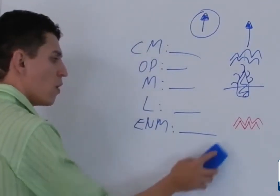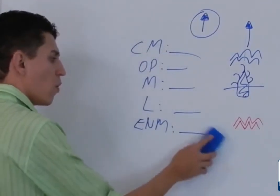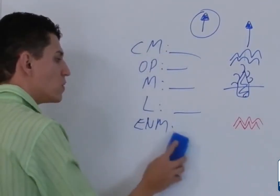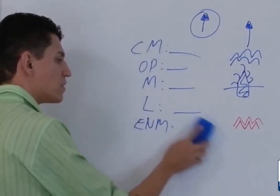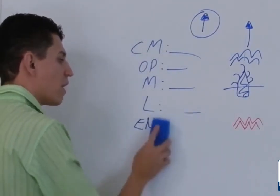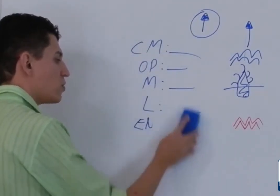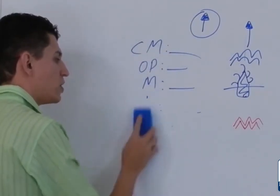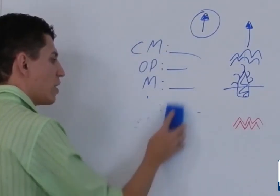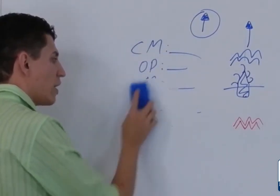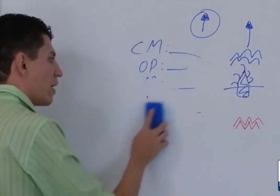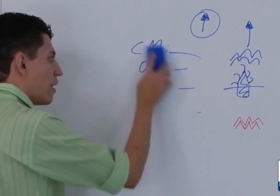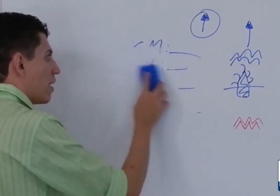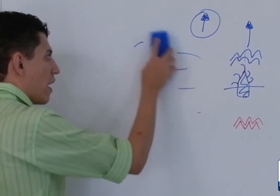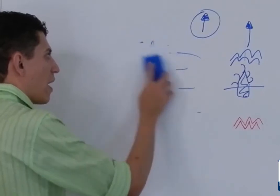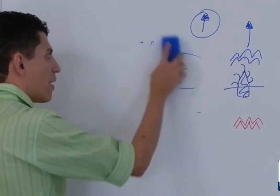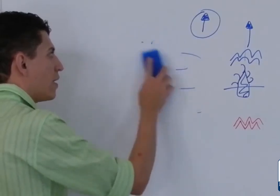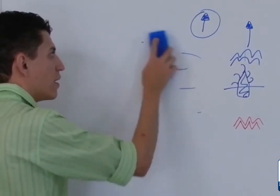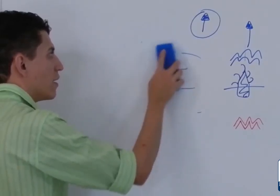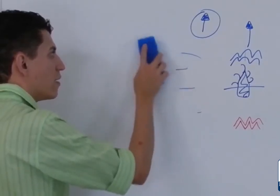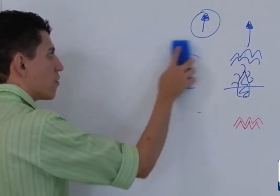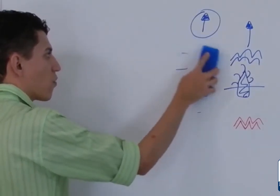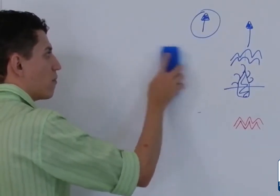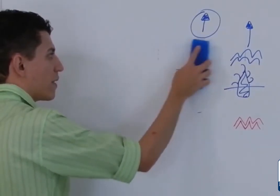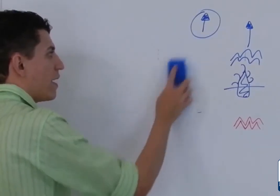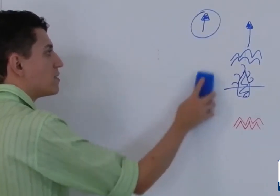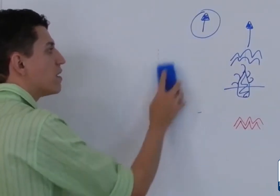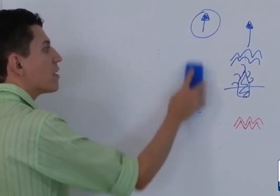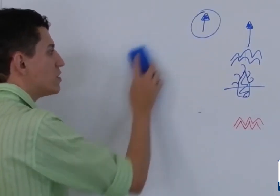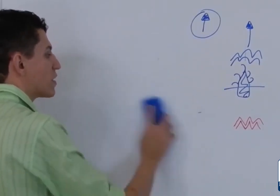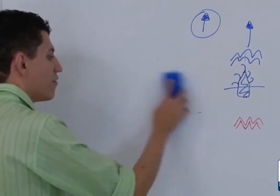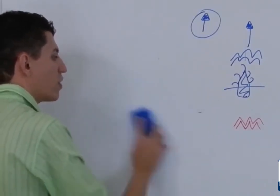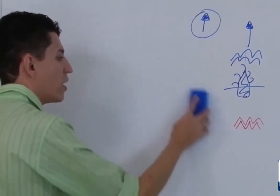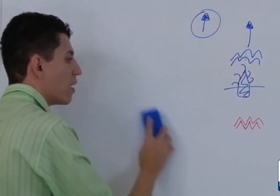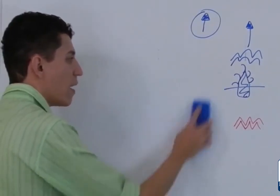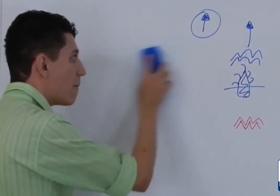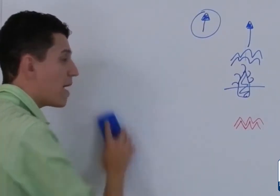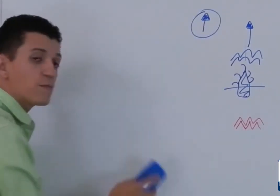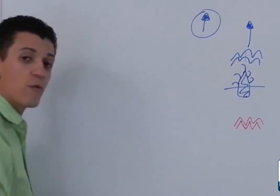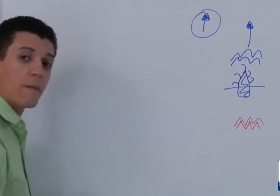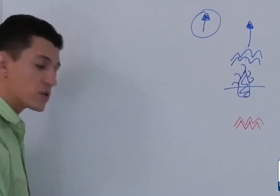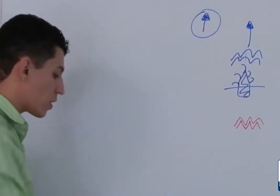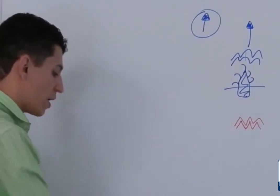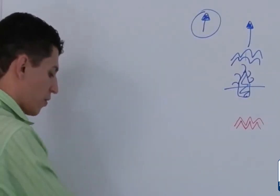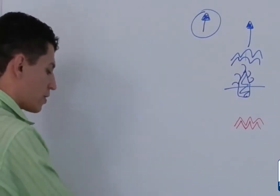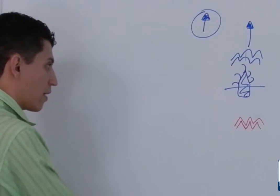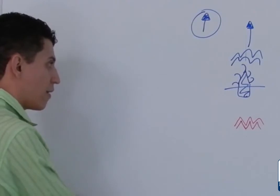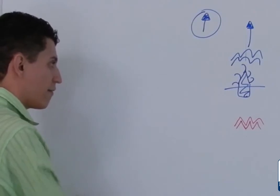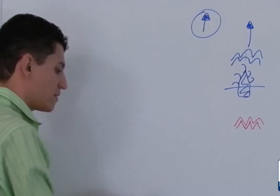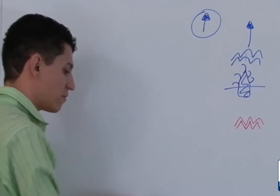o sinal de aranha, que é esse sinal que a gente escreveu aqui, mas para uma pessoa canhota fazendo